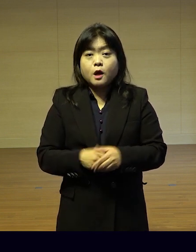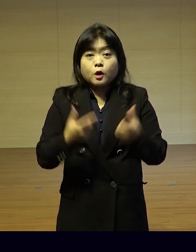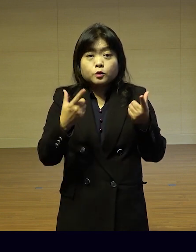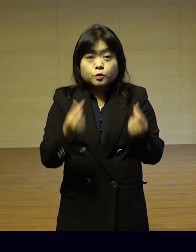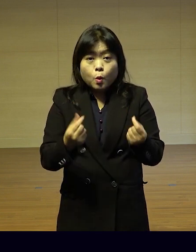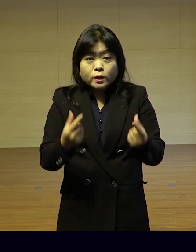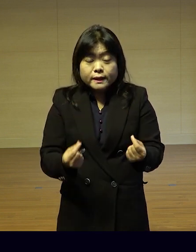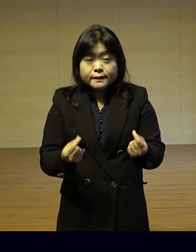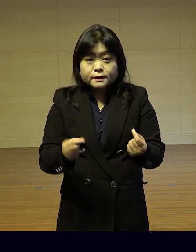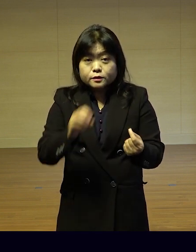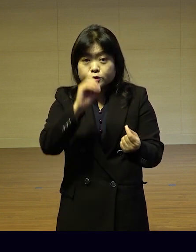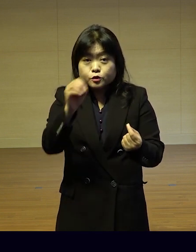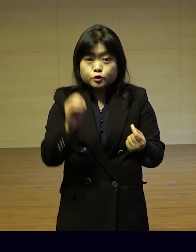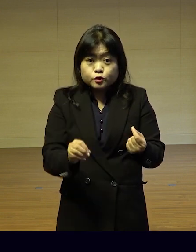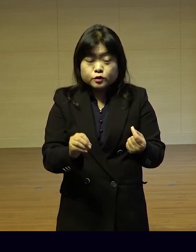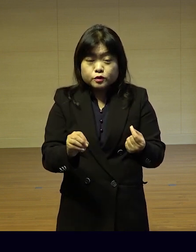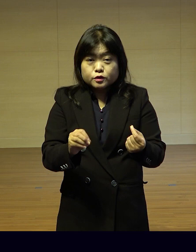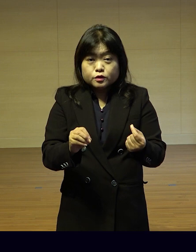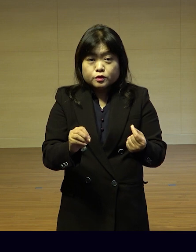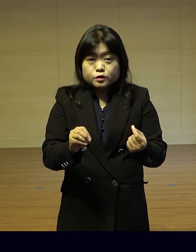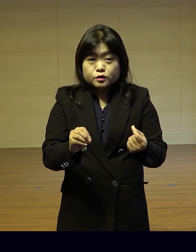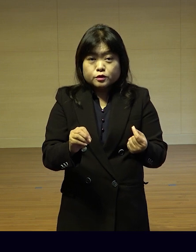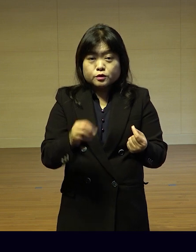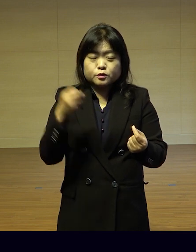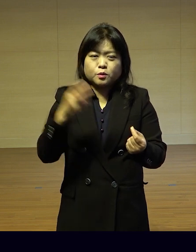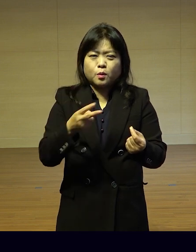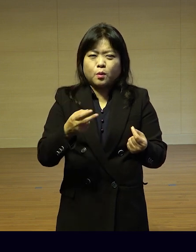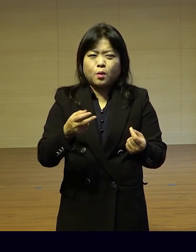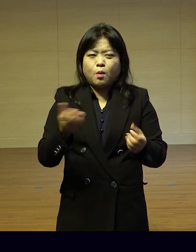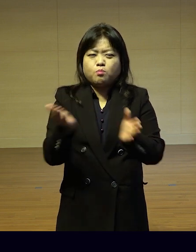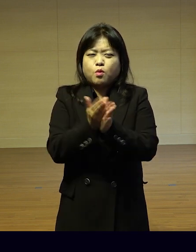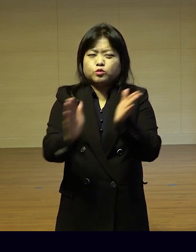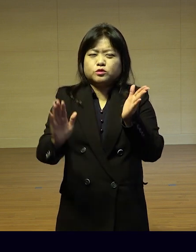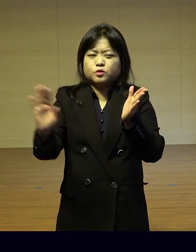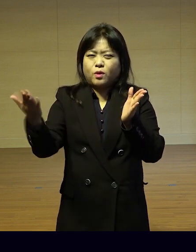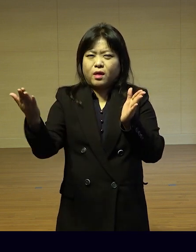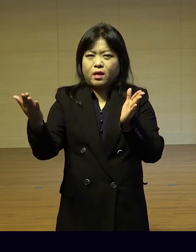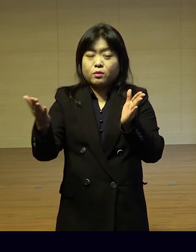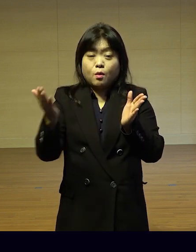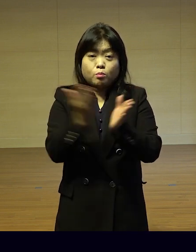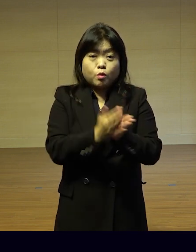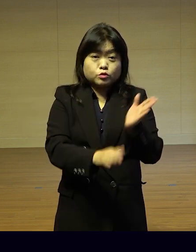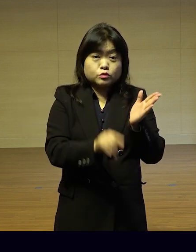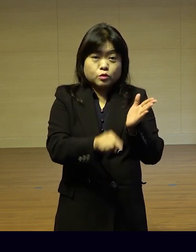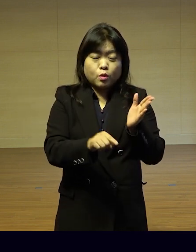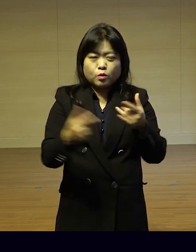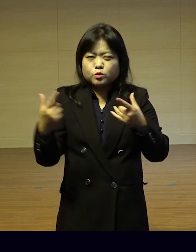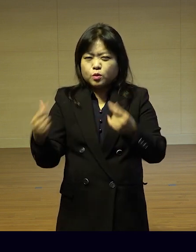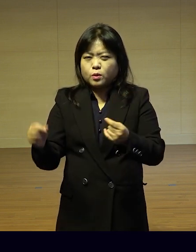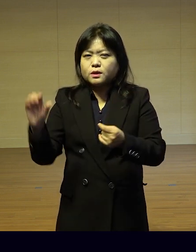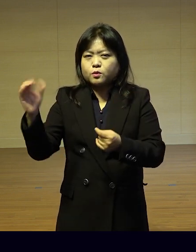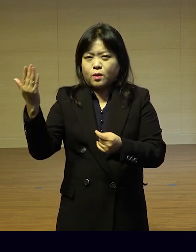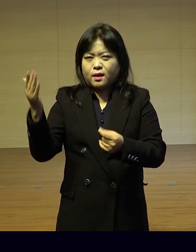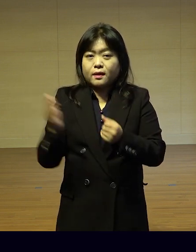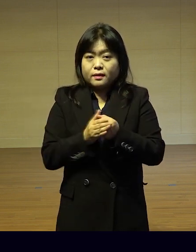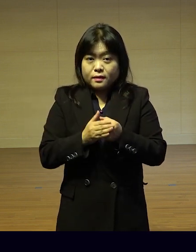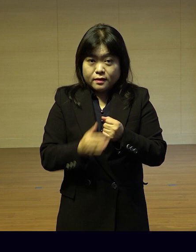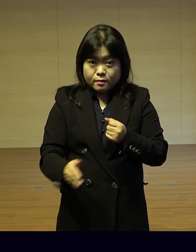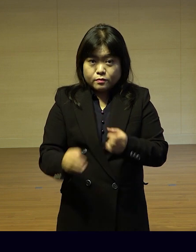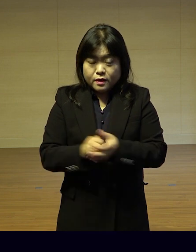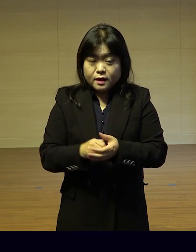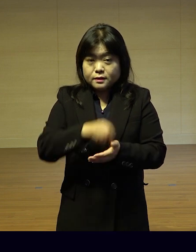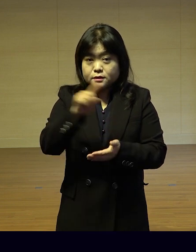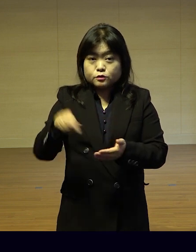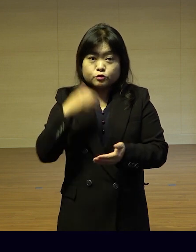동일률을 패러프라이징하면 모순율이 될 수 있고, 모순율을 또 패러프라이징하면 배중률이 되거든요. 같은 차원에 있습니다. 그래서